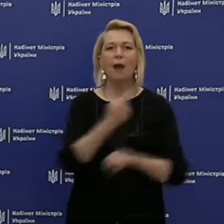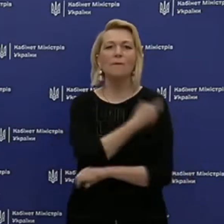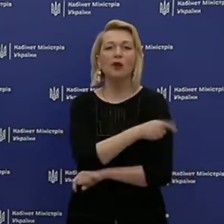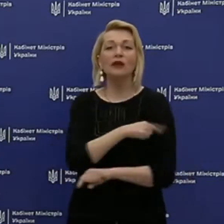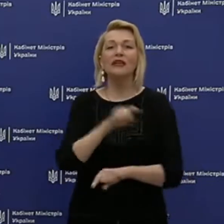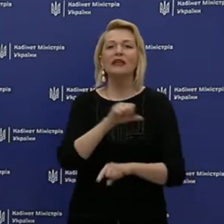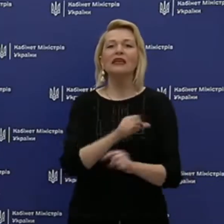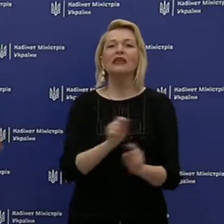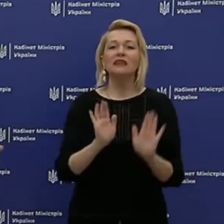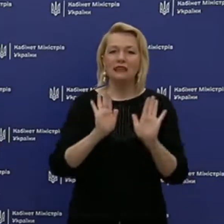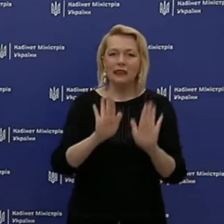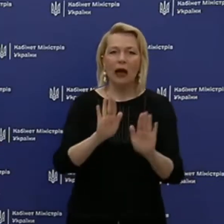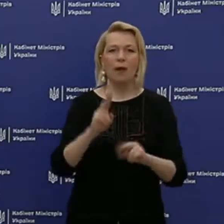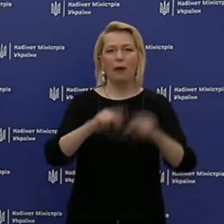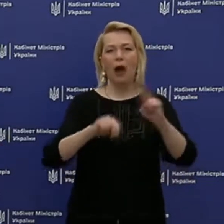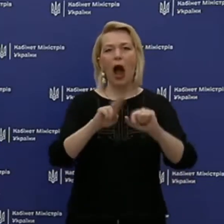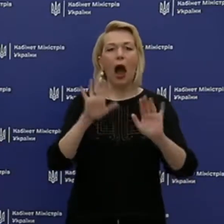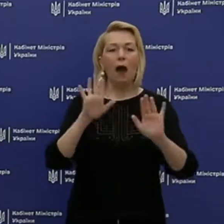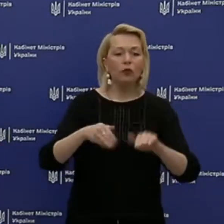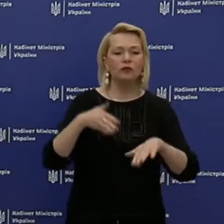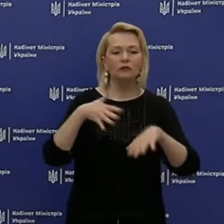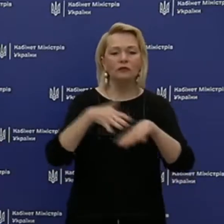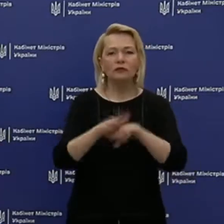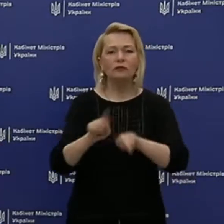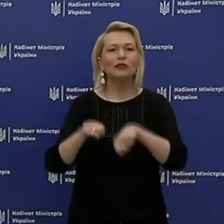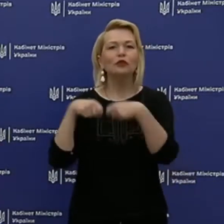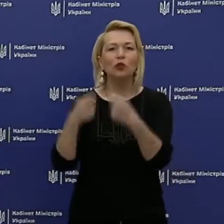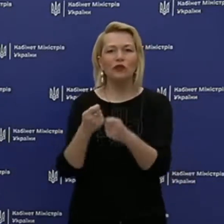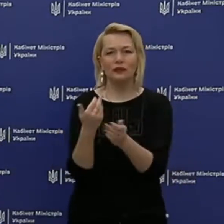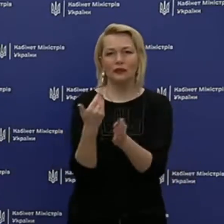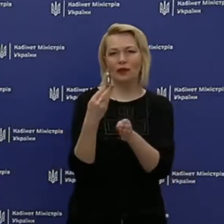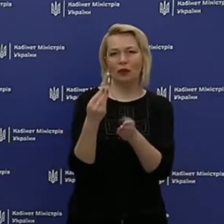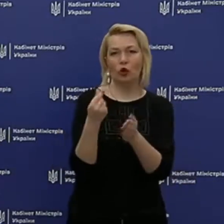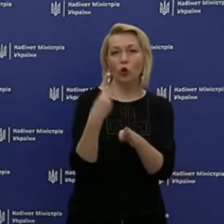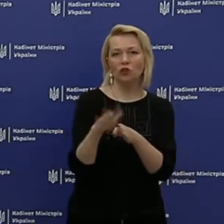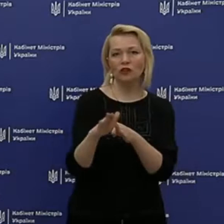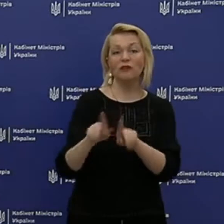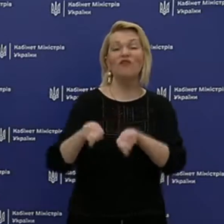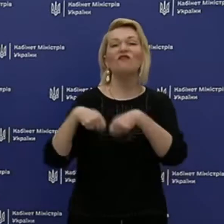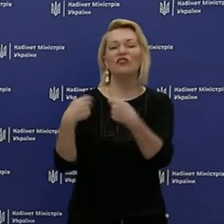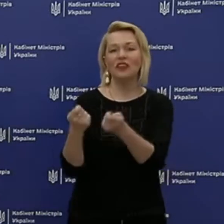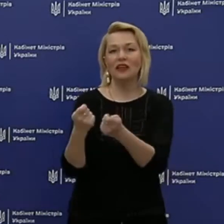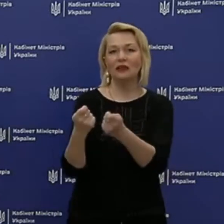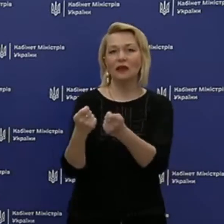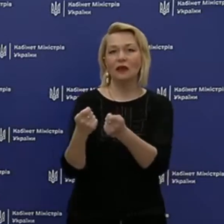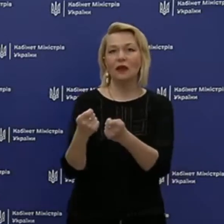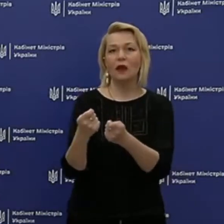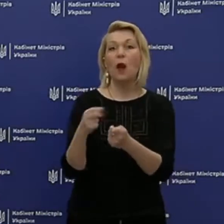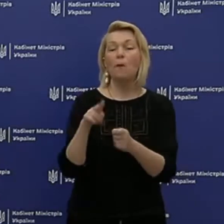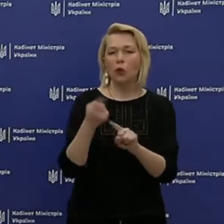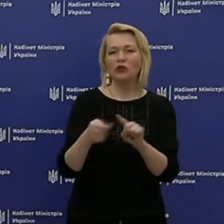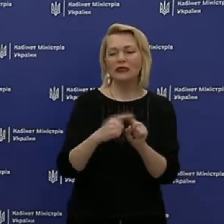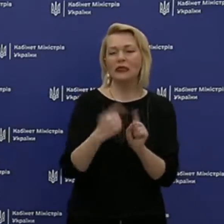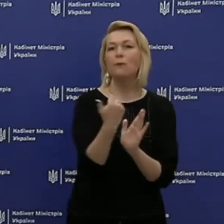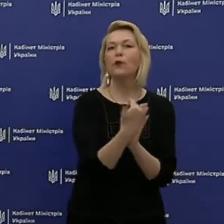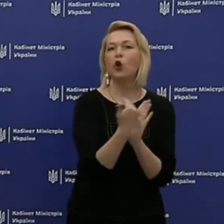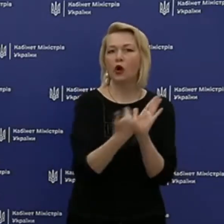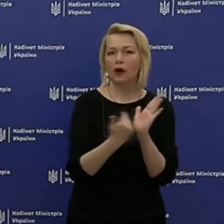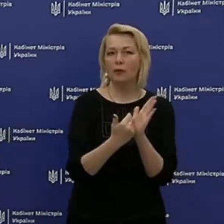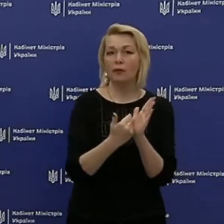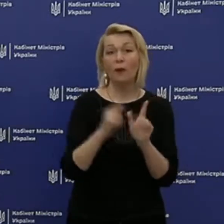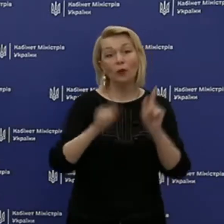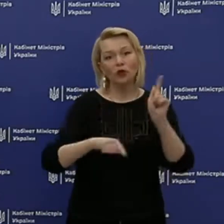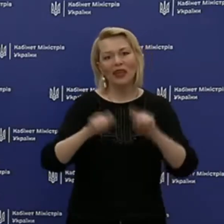саме побудувати. Потім розрахуватися цими коштами, які виділені на, по цих програмах. По